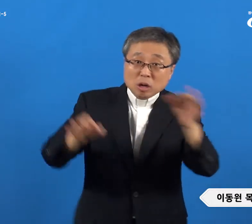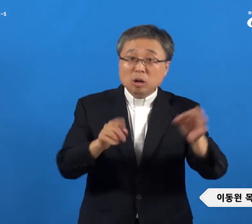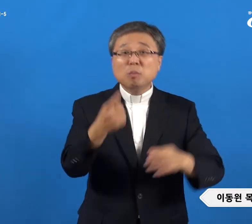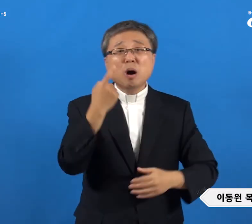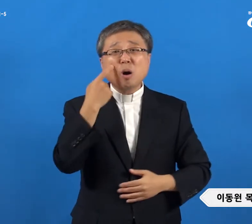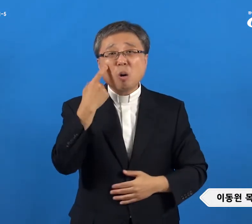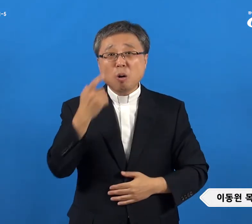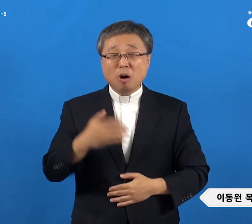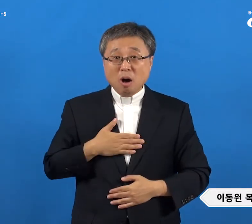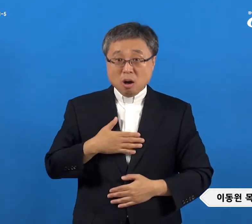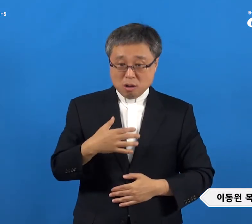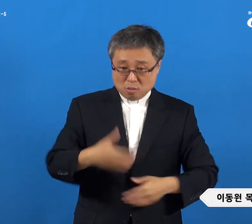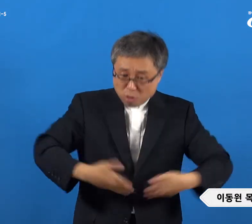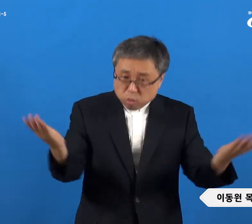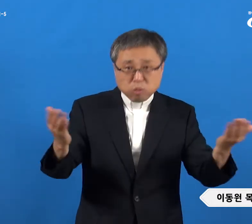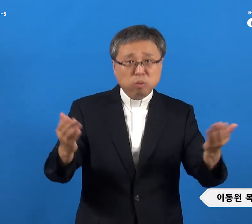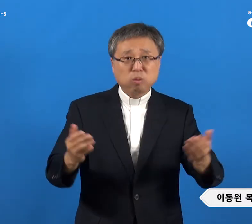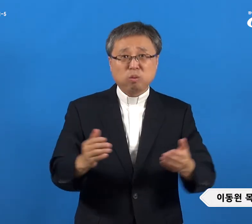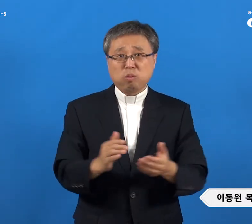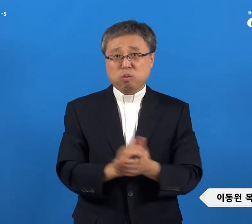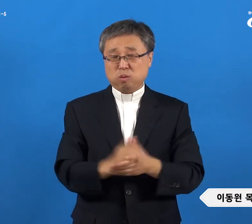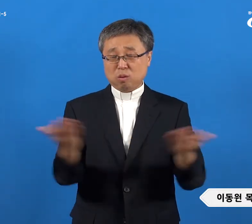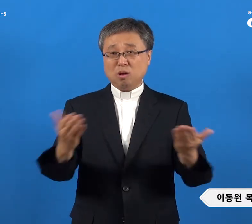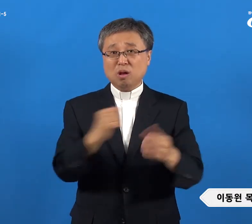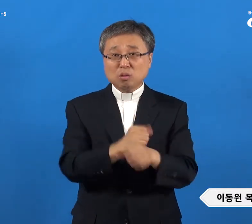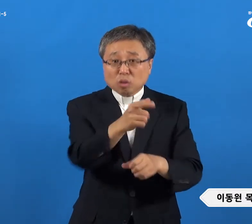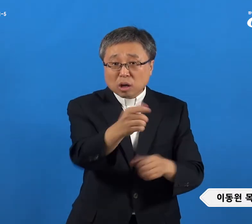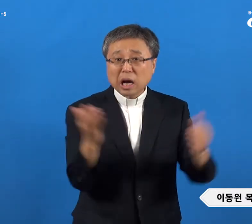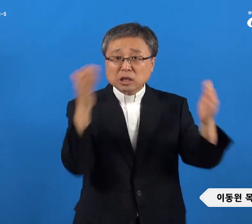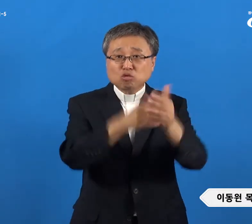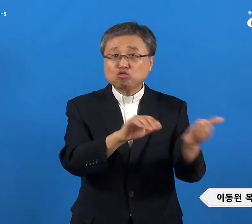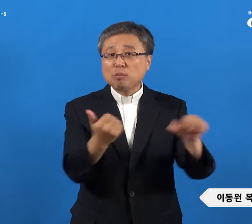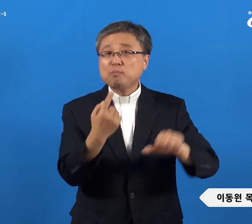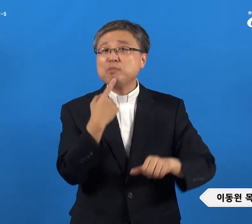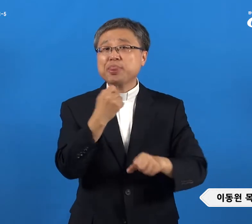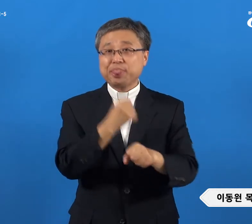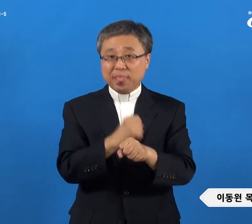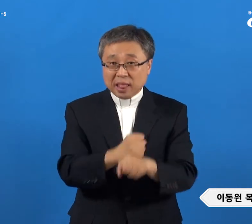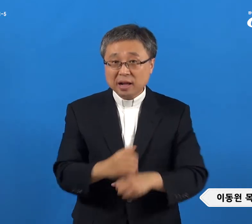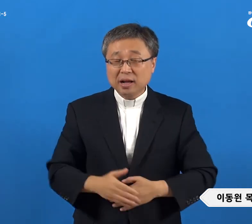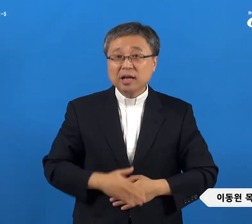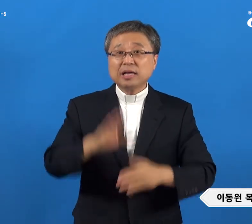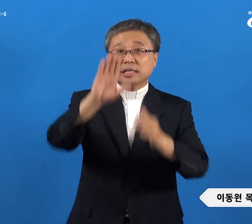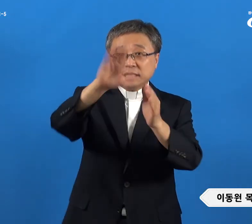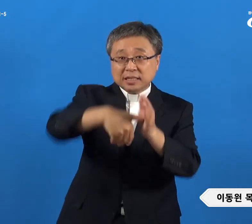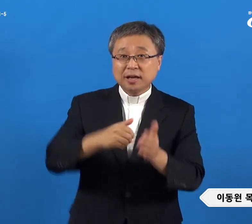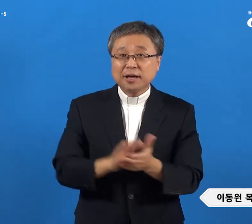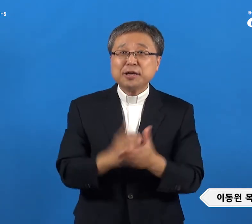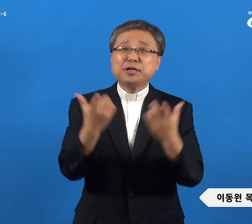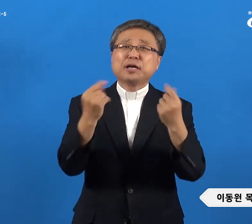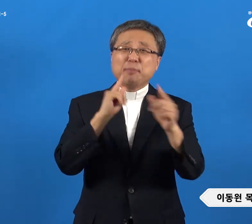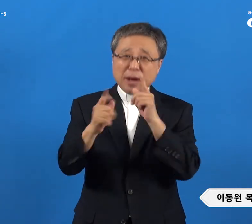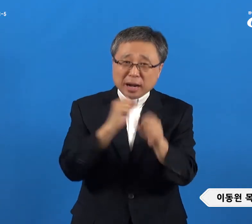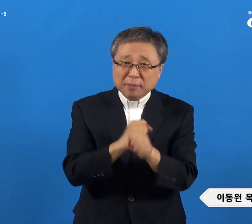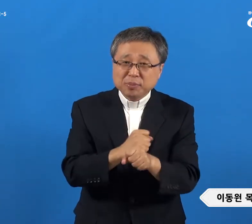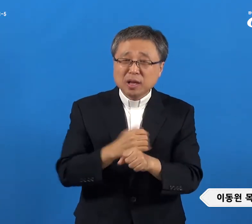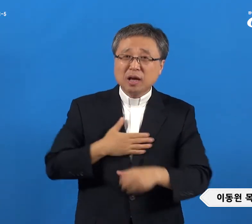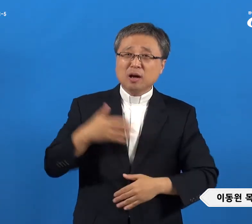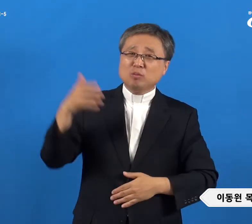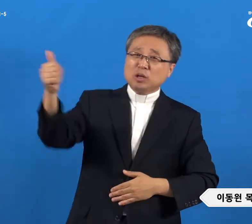거봐, 쓸데없는 일을 했잖아. 너까지 죽을 뻔했잖아. 그러나 그때 그는 이렇게 말합니다. 분대장님